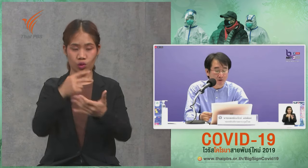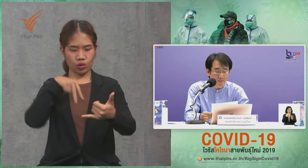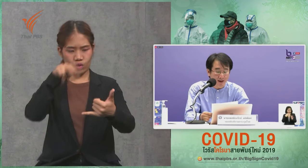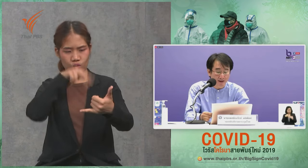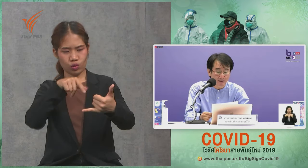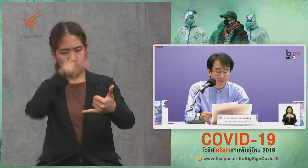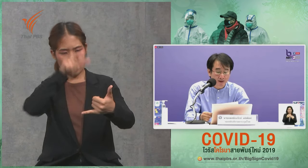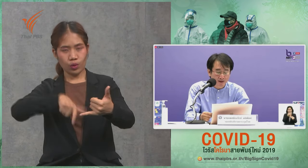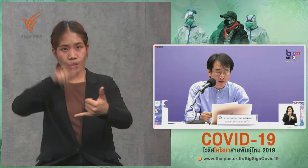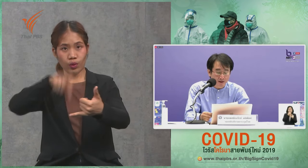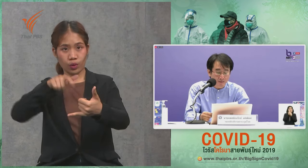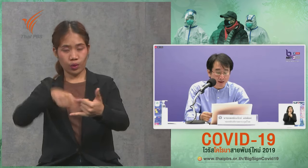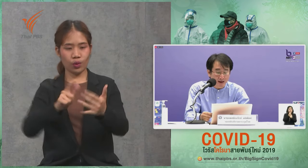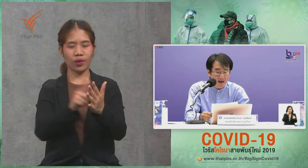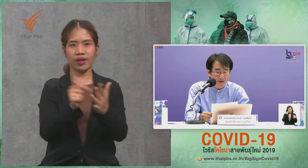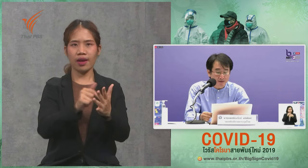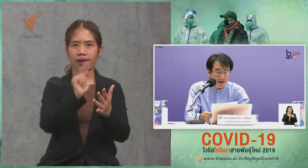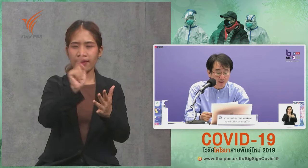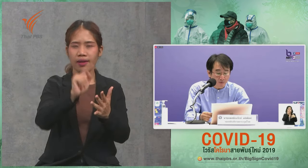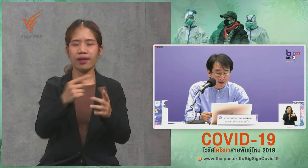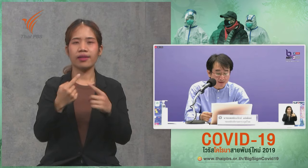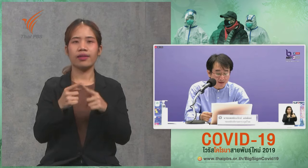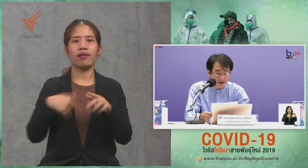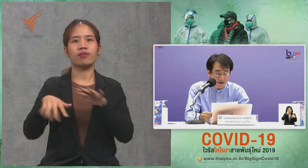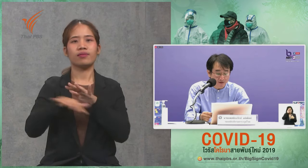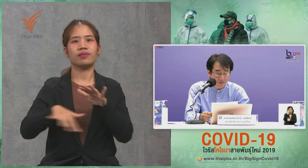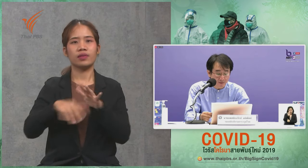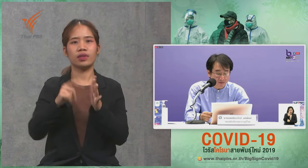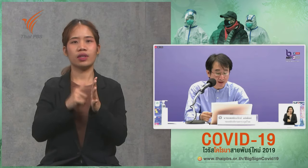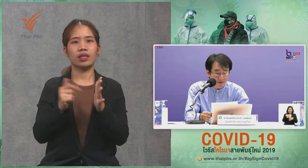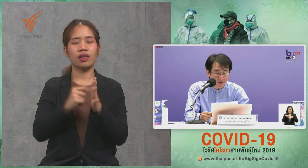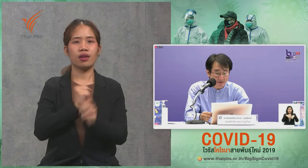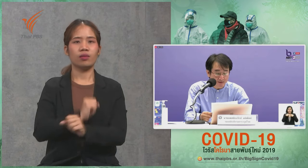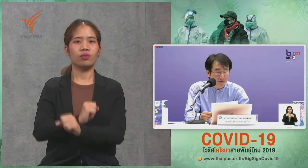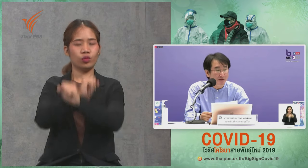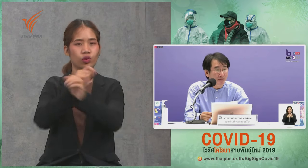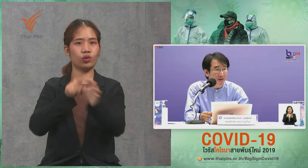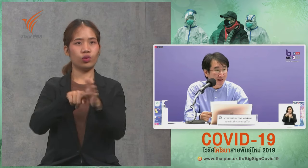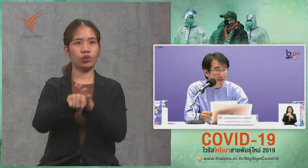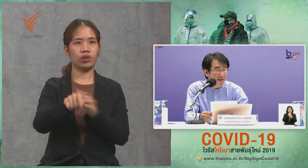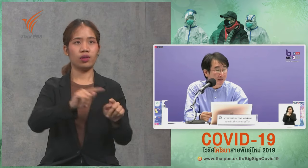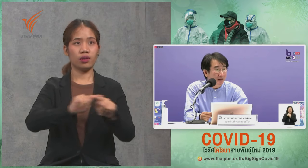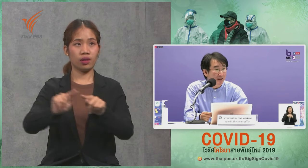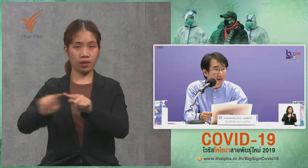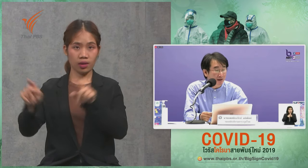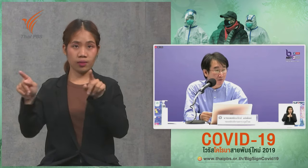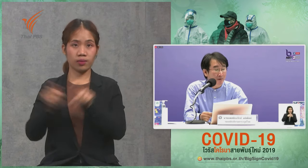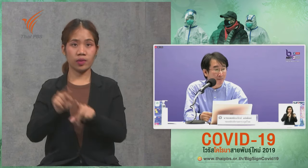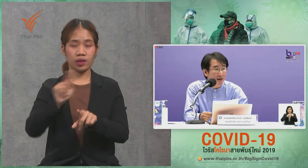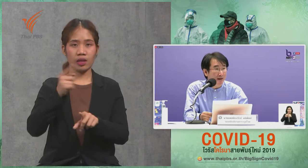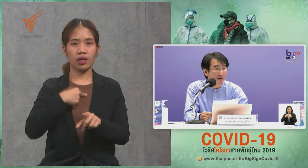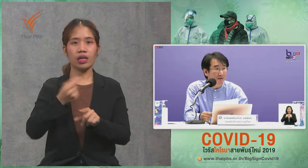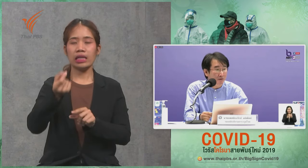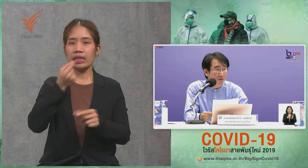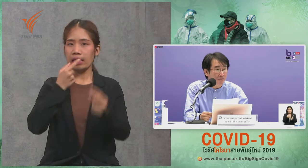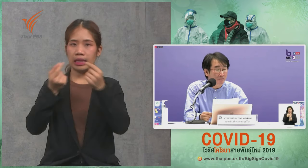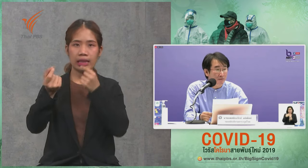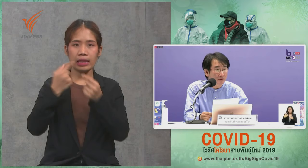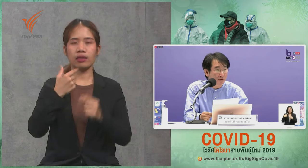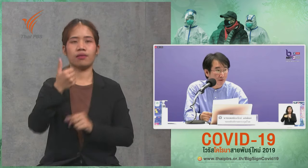นะครับแต่โดยทั่วไปเนี่ยยาต้านไวรัสต่างๆเท่าที่ผมทราบเนี่ยก็จะเป็นยาที่สามารถรับประทานร่วมกับย